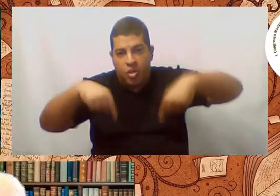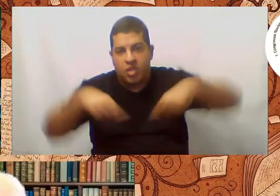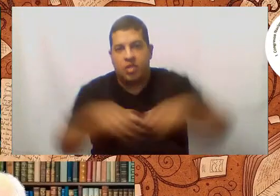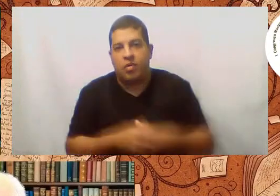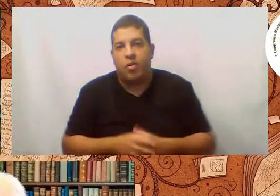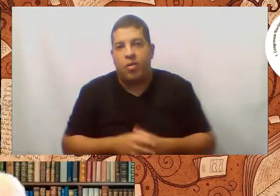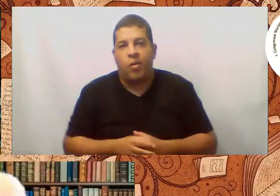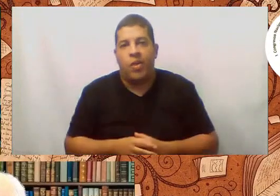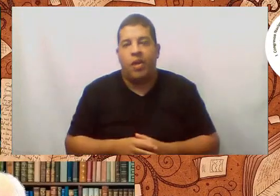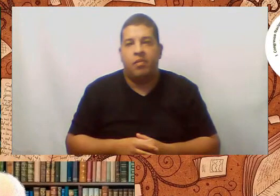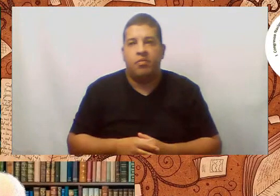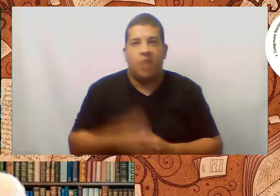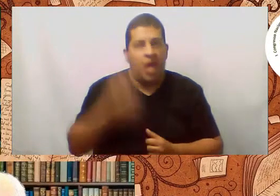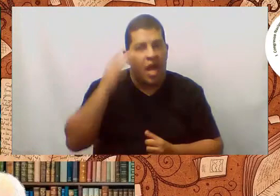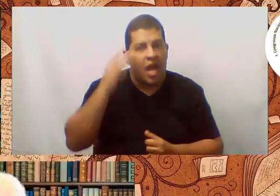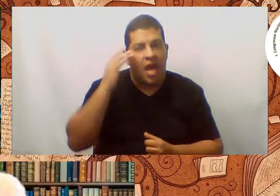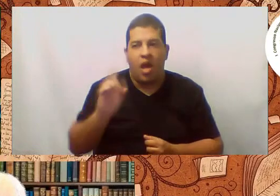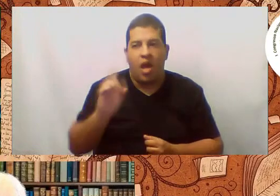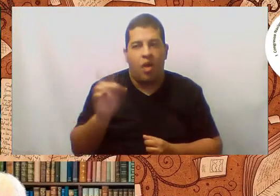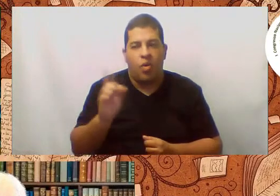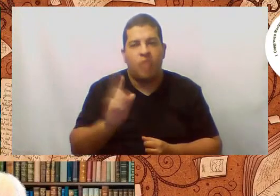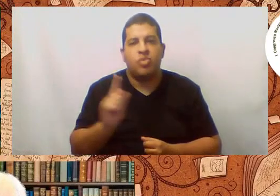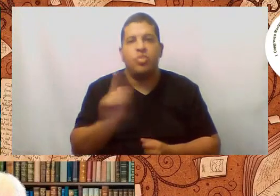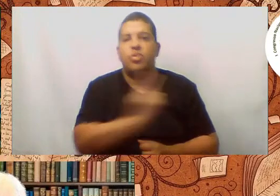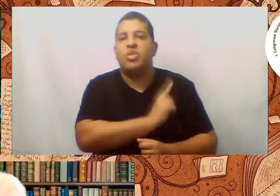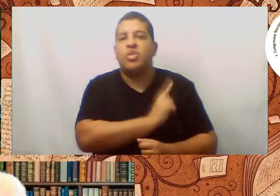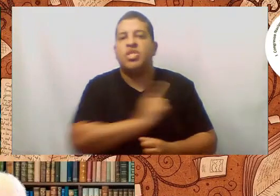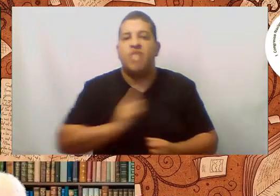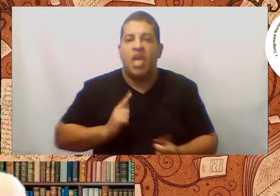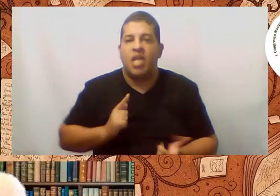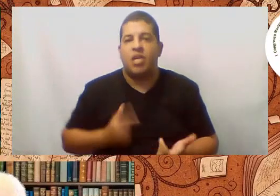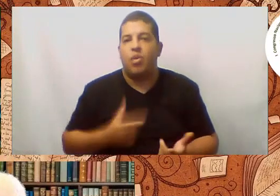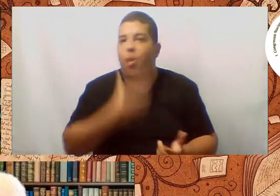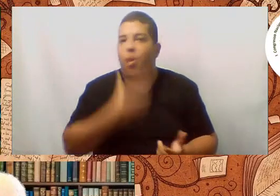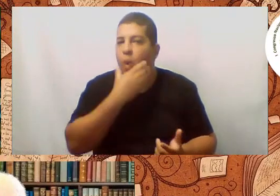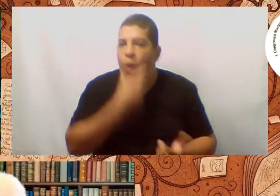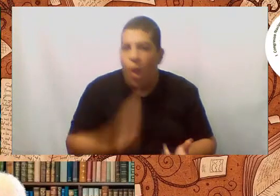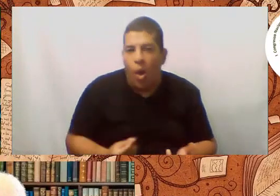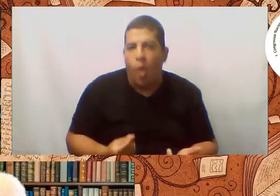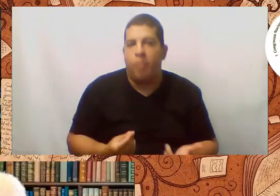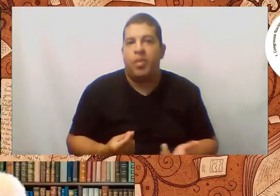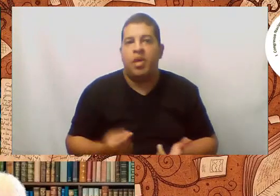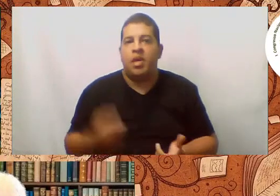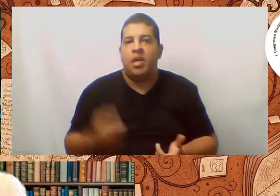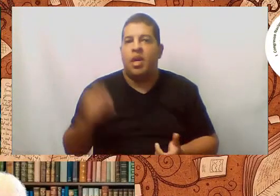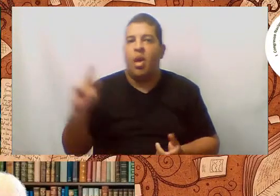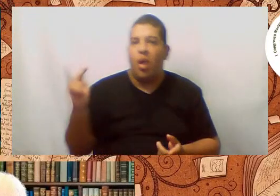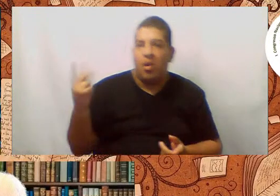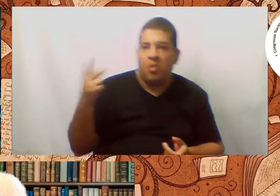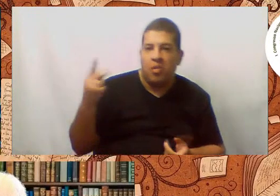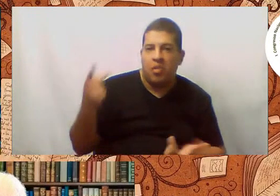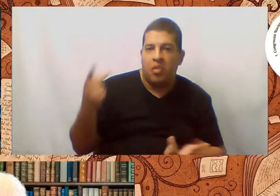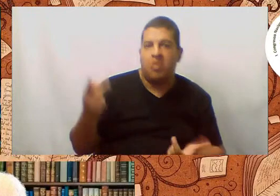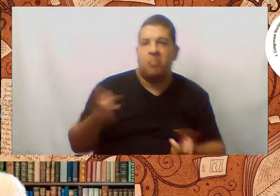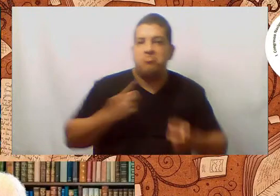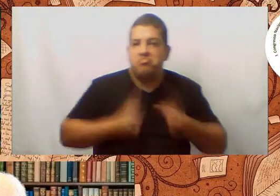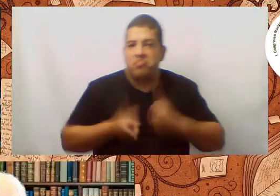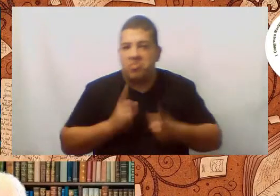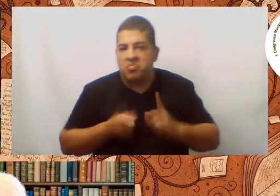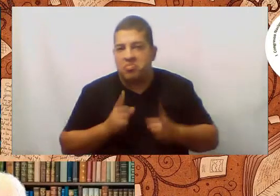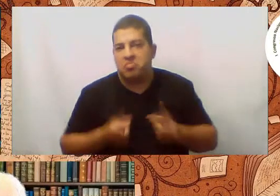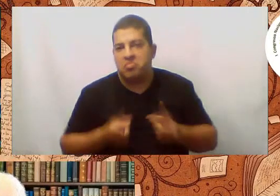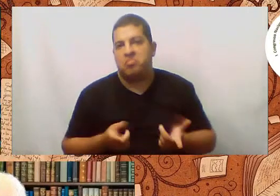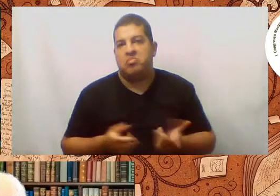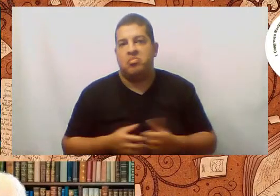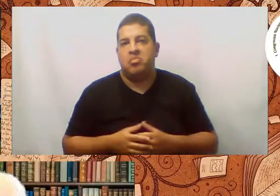de gêneros, seja hétero, seja homossexual, seja transexual, possa se